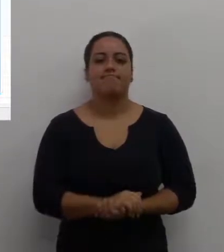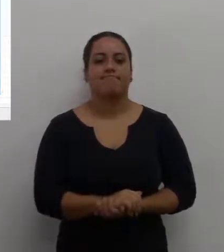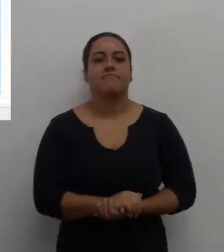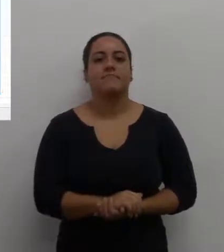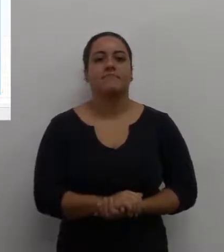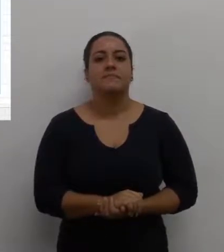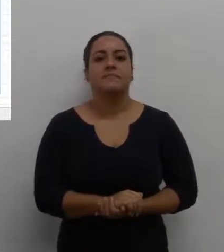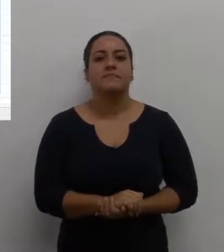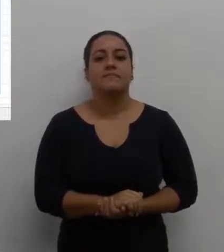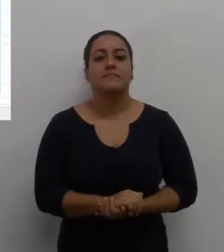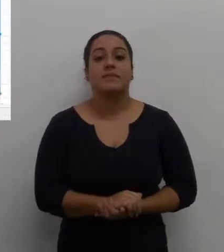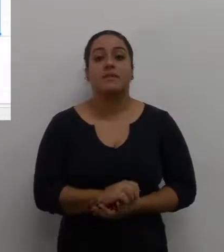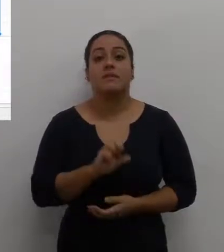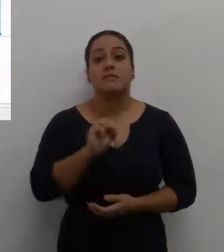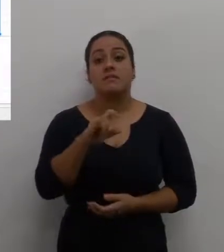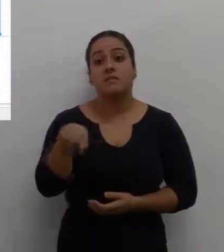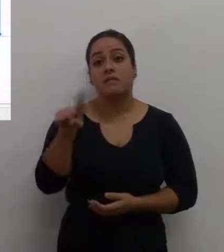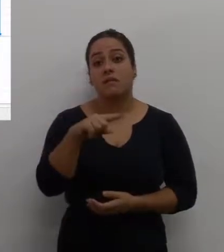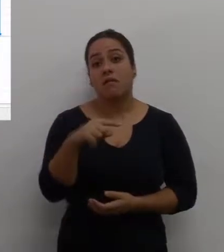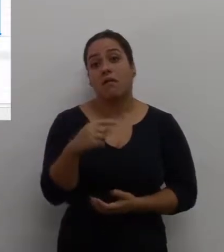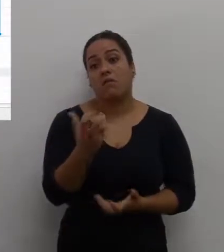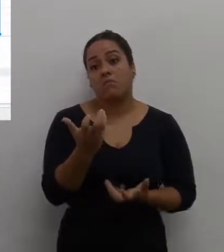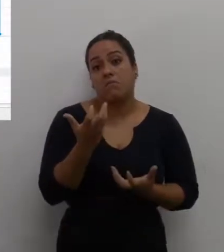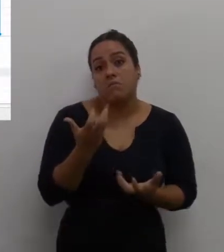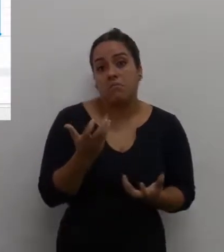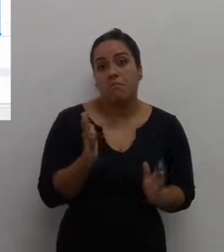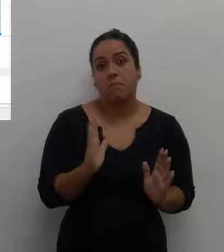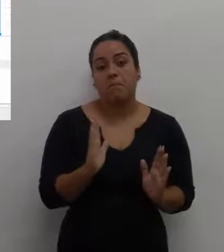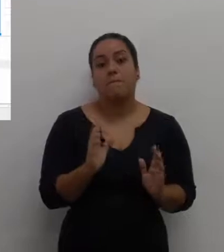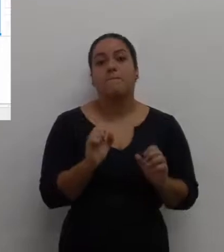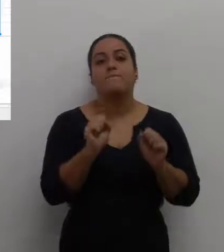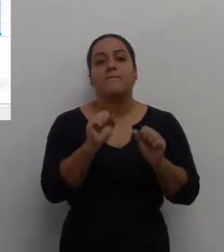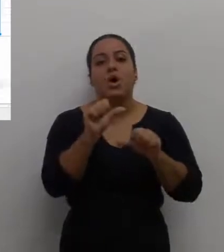Certo? Tudo bem. E se quisermos